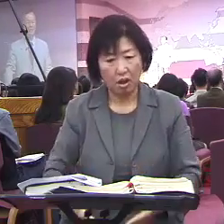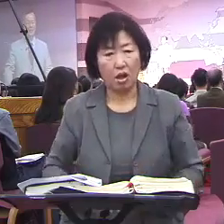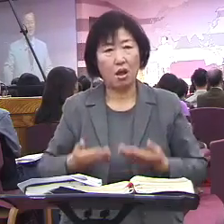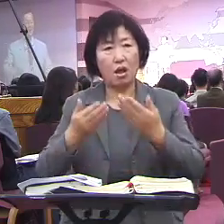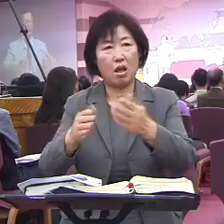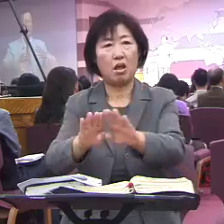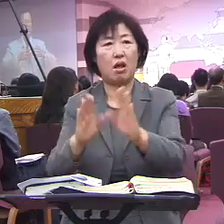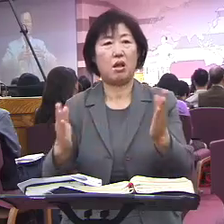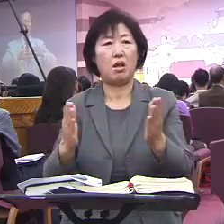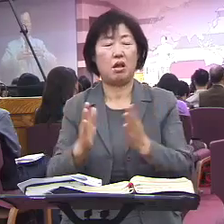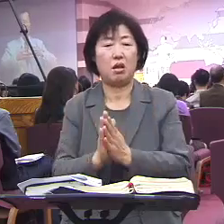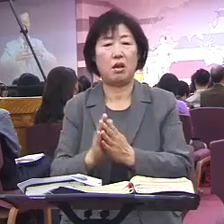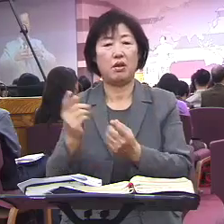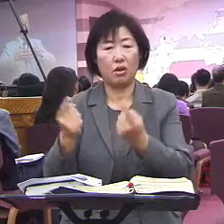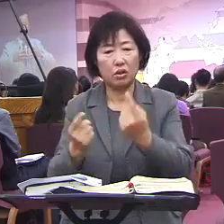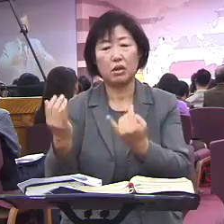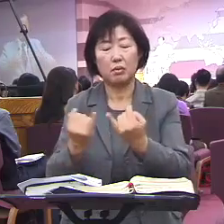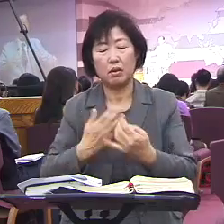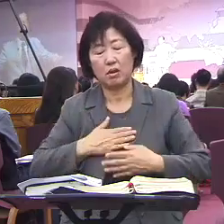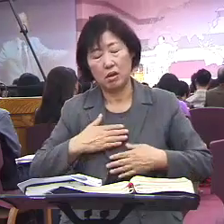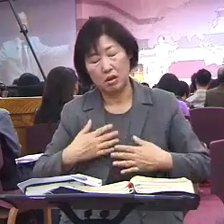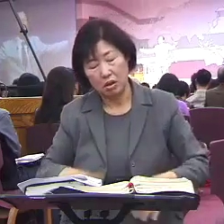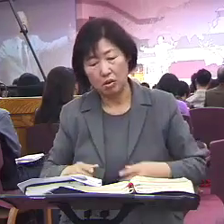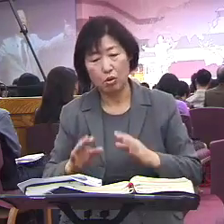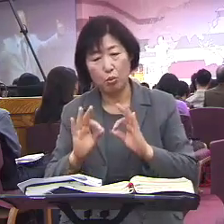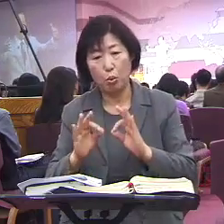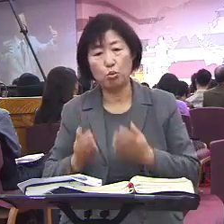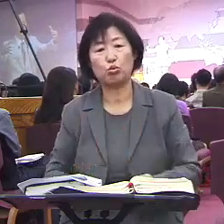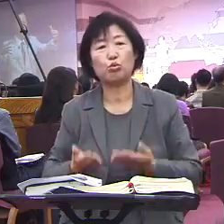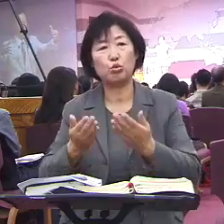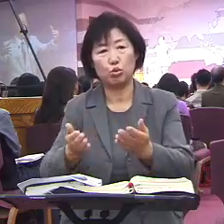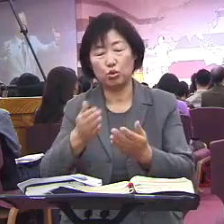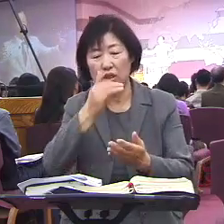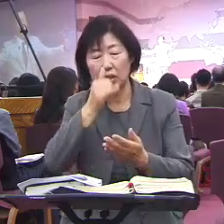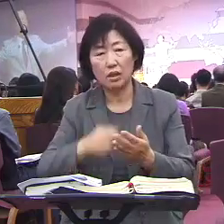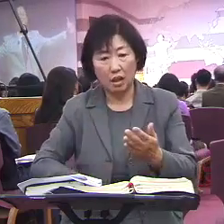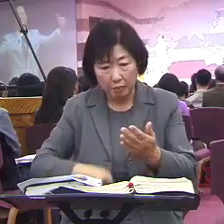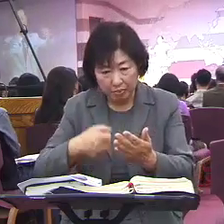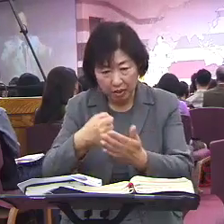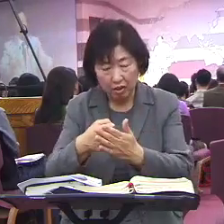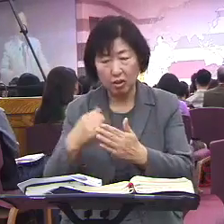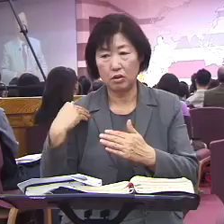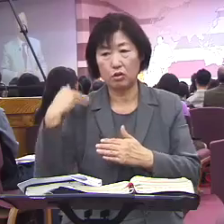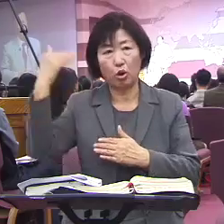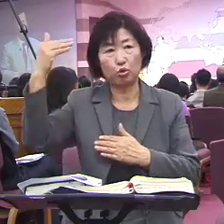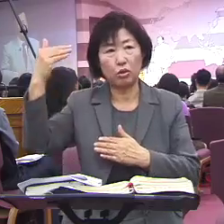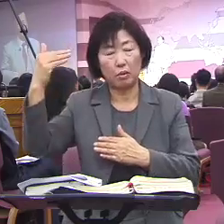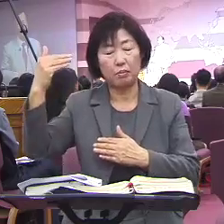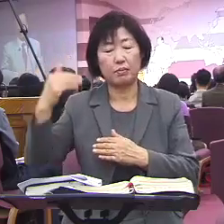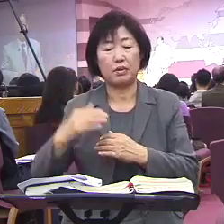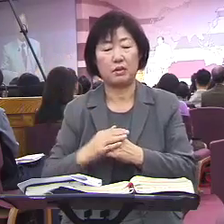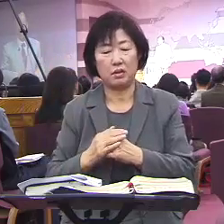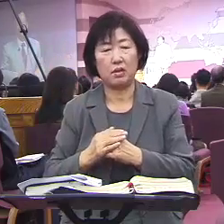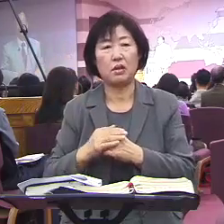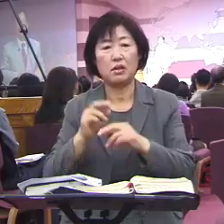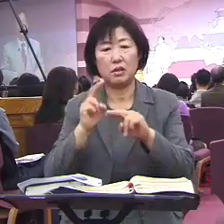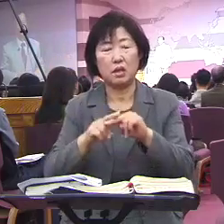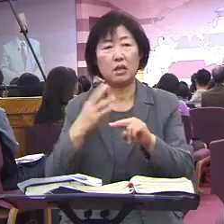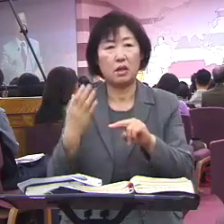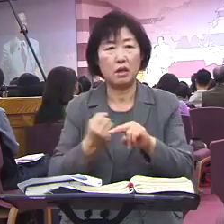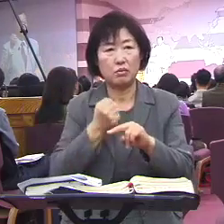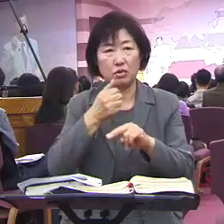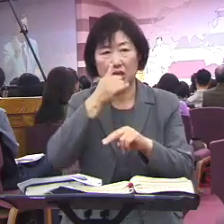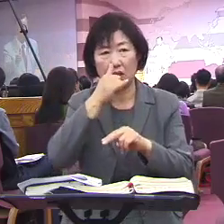형제 자매들에게도 나의 연약함을 보일 수 있는 그러한 담대함, 그러한 성숙함이 우리들 가운데 자리 잡을 수